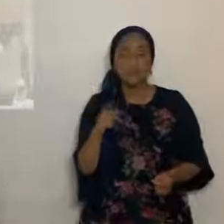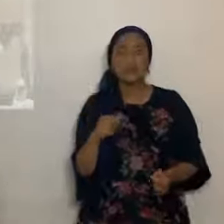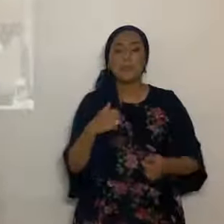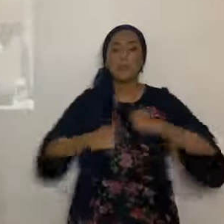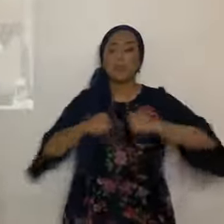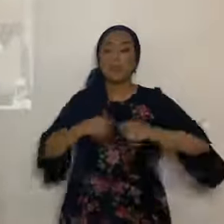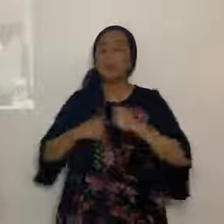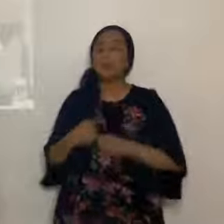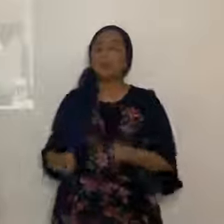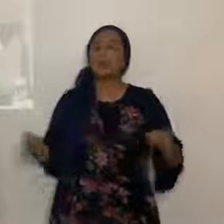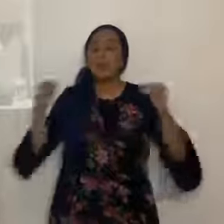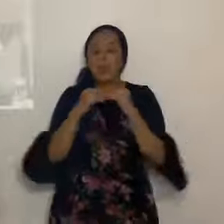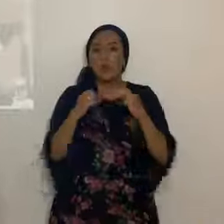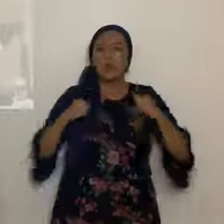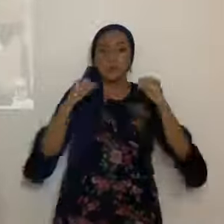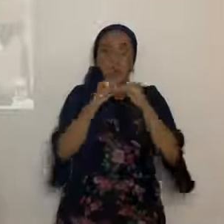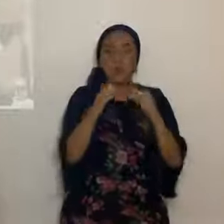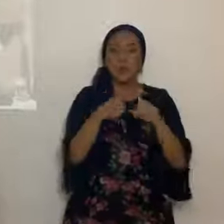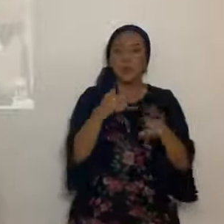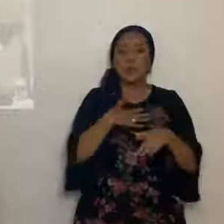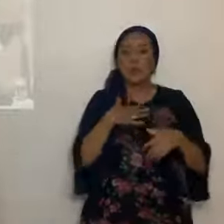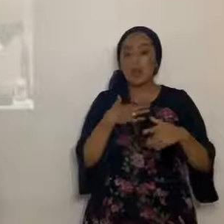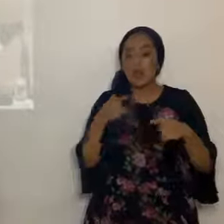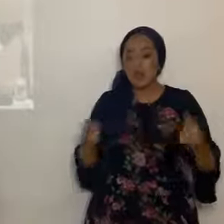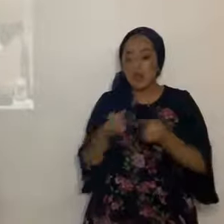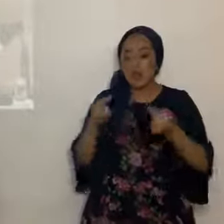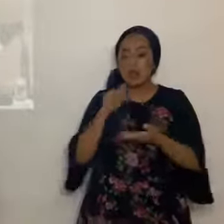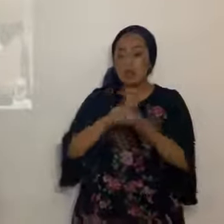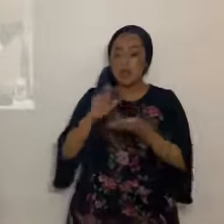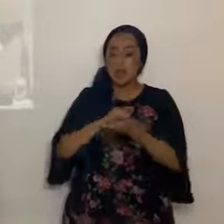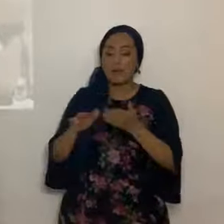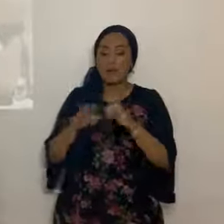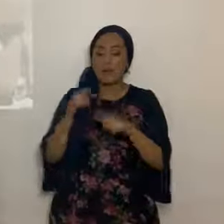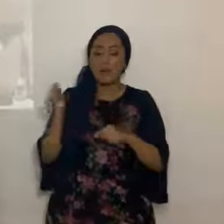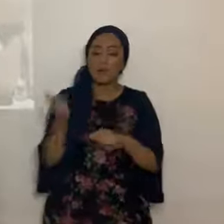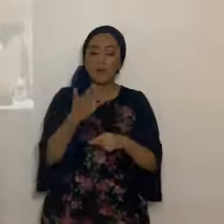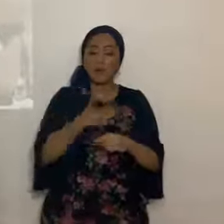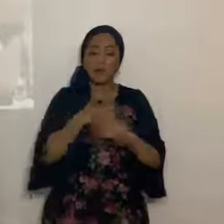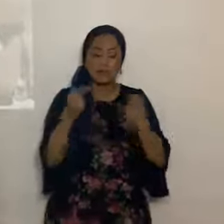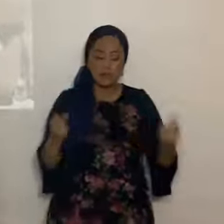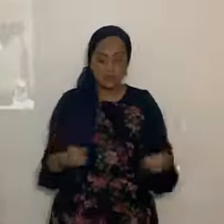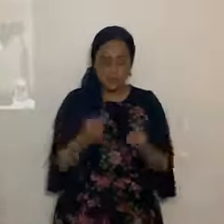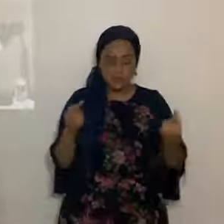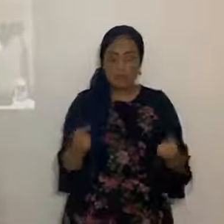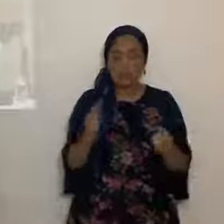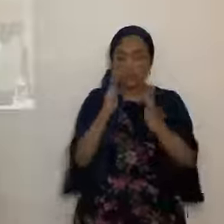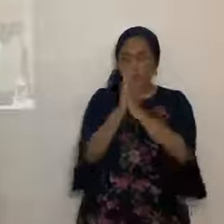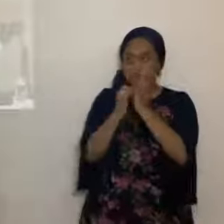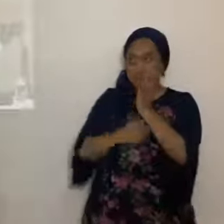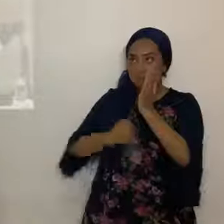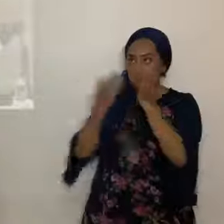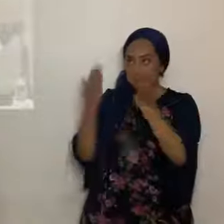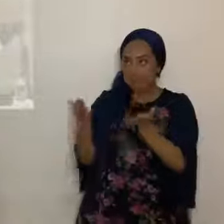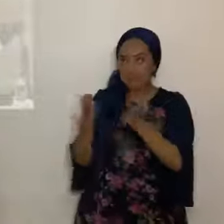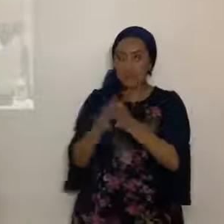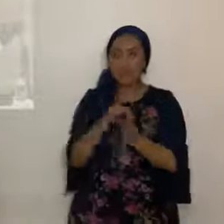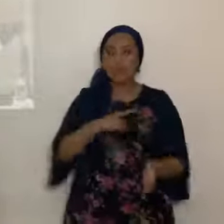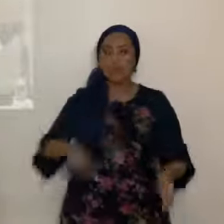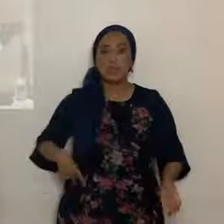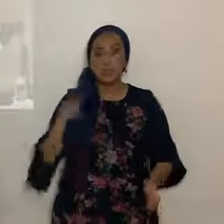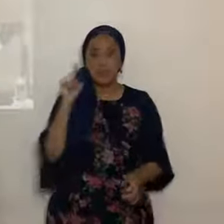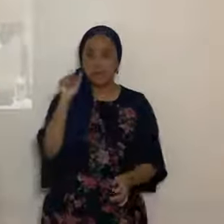Lávame más y más de mi maldad y límpiame de todo, límpiame de mi pecado. O sea, está pidiendo perdón el rey